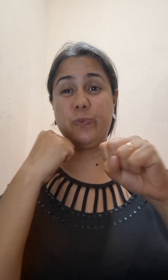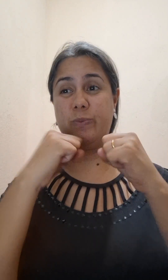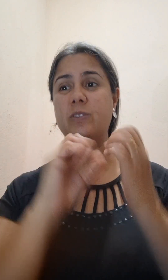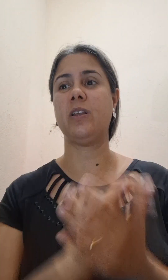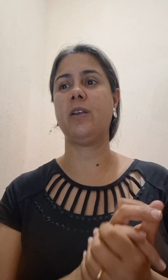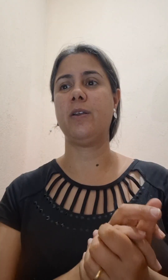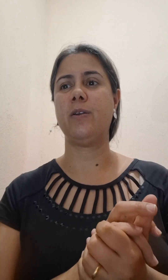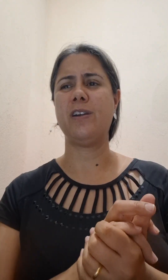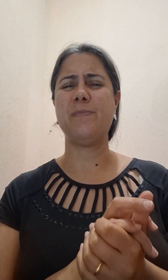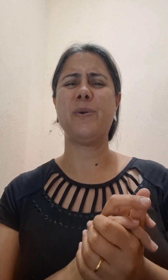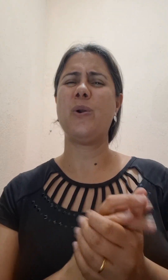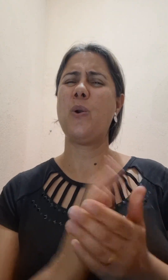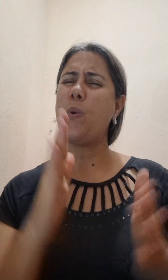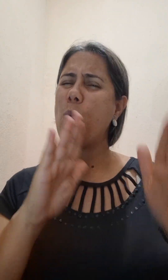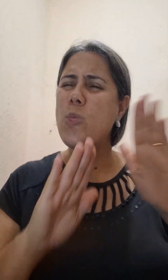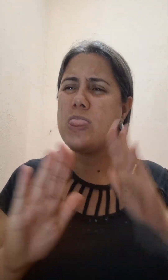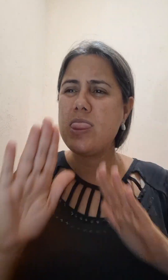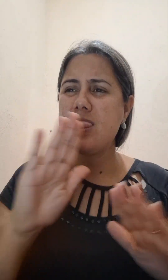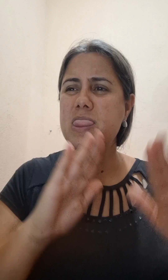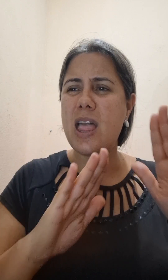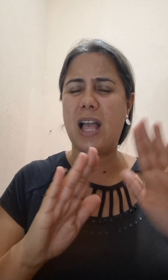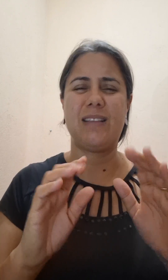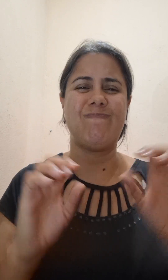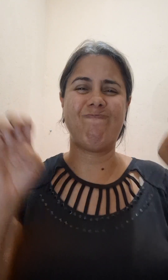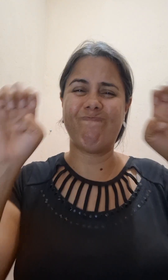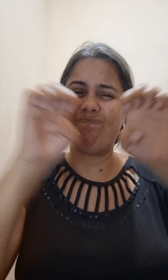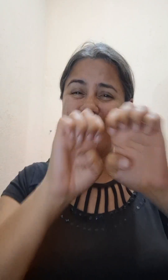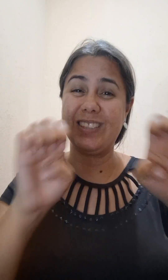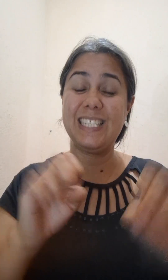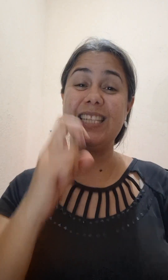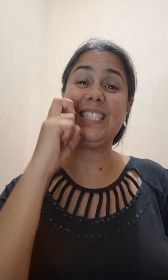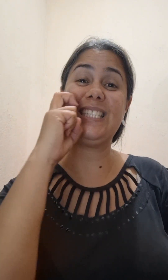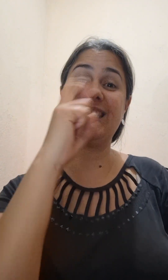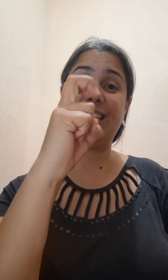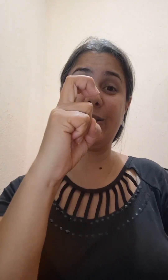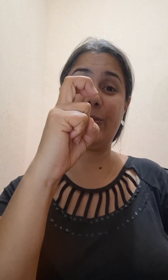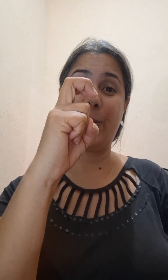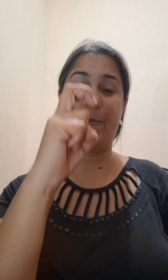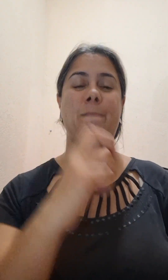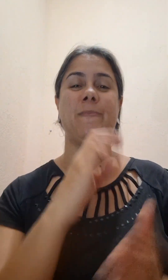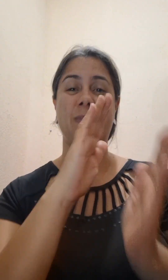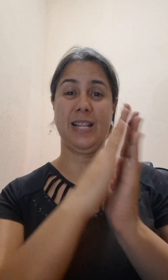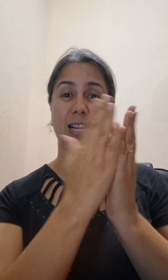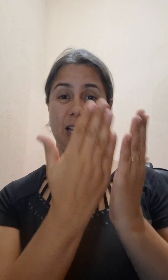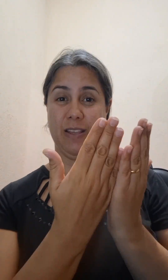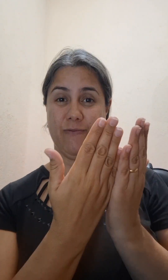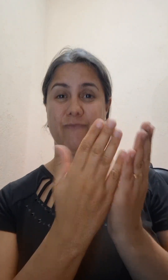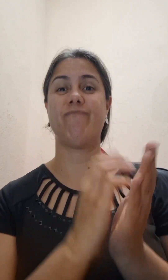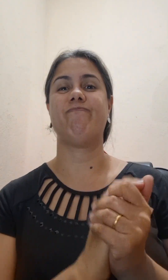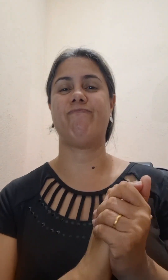isolados. Os salmos foi cuidadosamente estruturado em 5 livros,